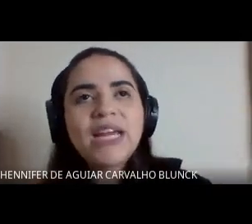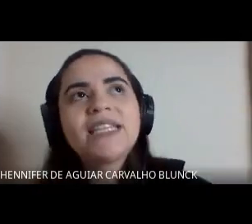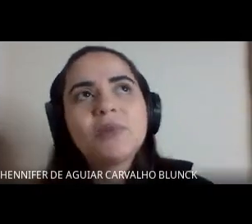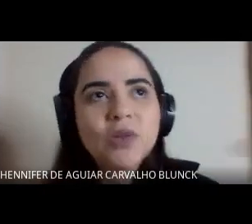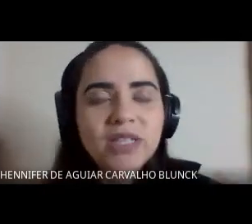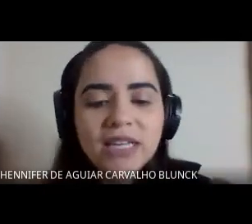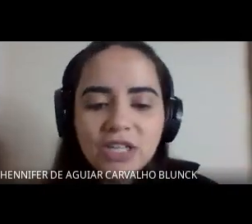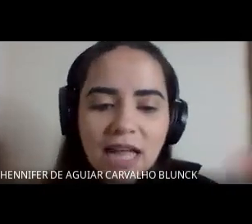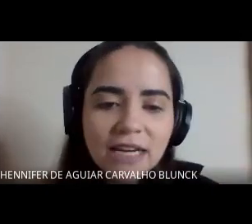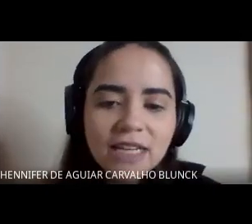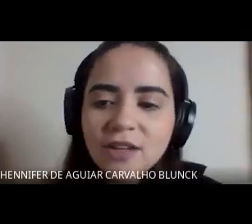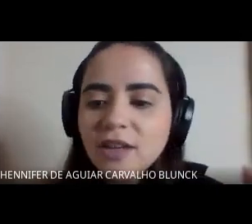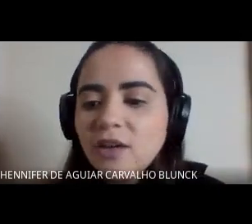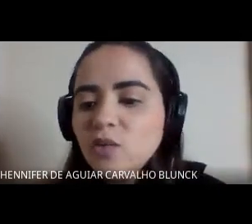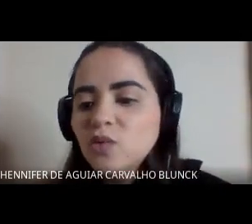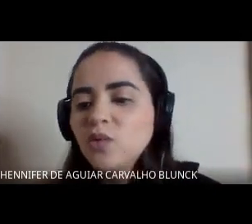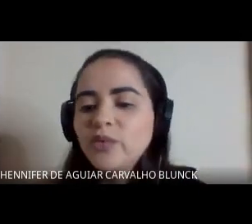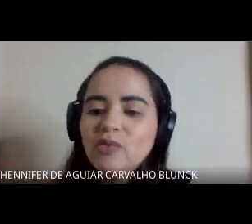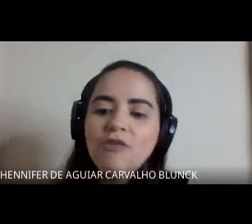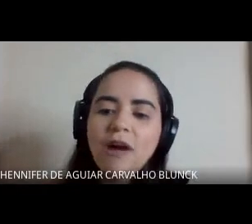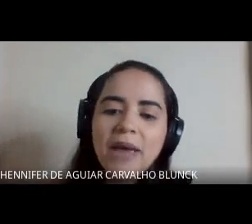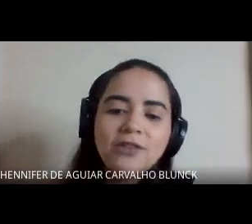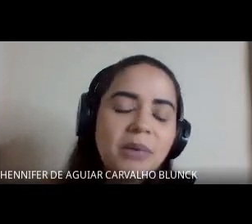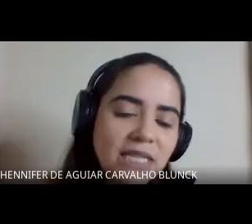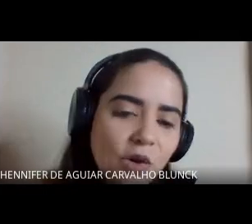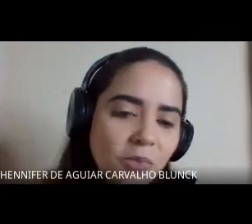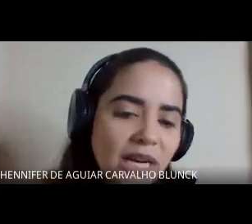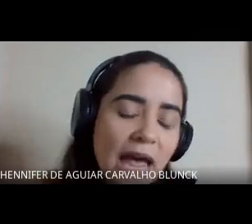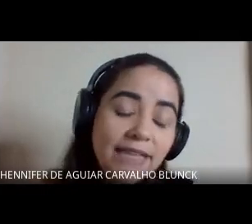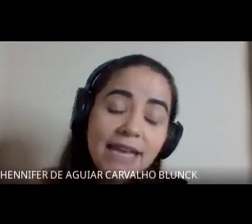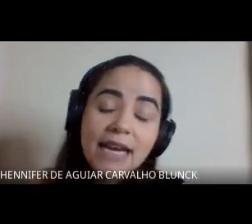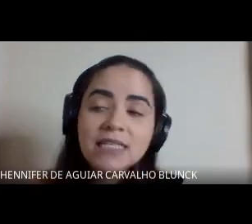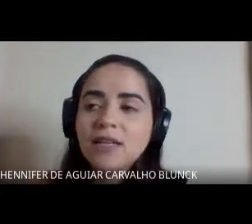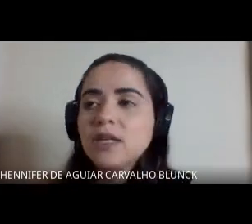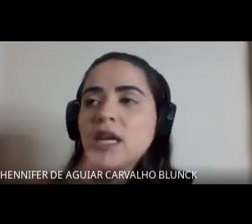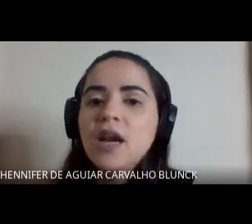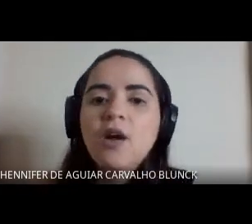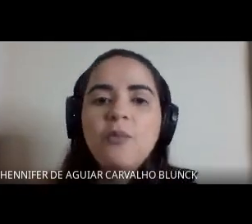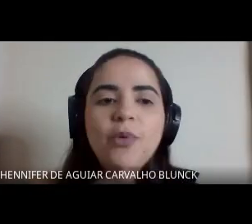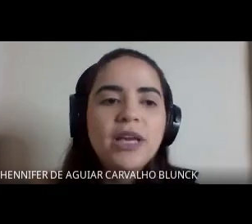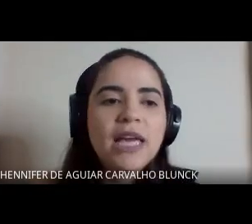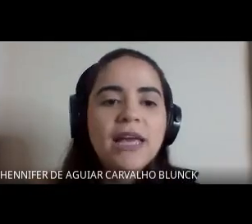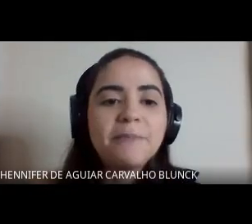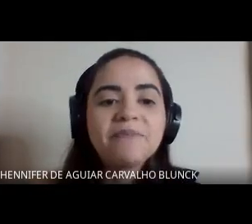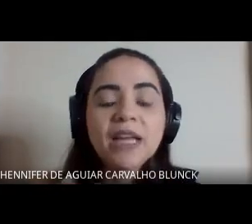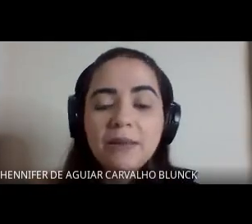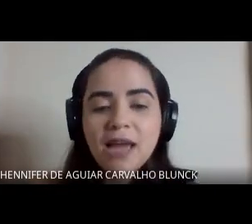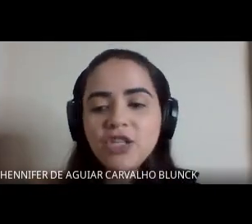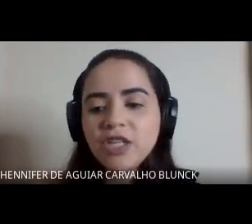mito, né, das pessoas acreditarem que o surdo usa o alfabeto para se comunicar. É até engraçado,